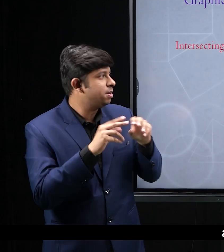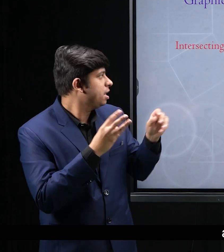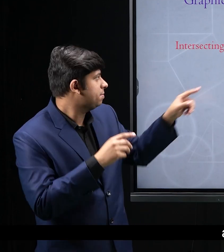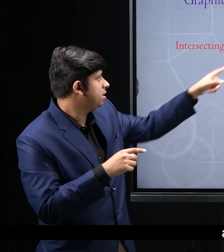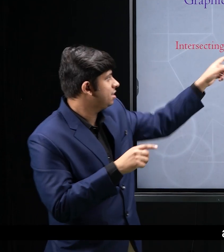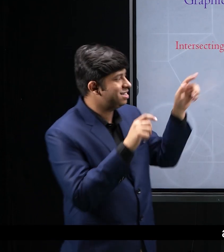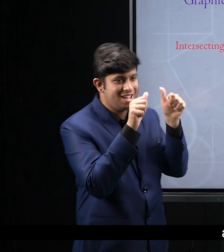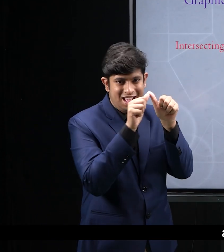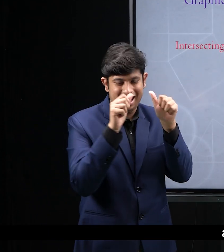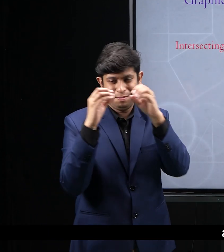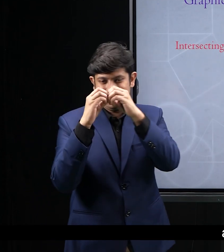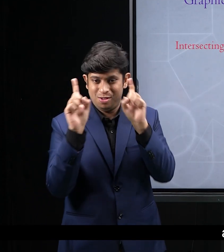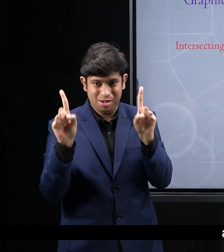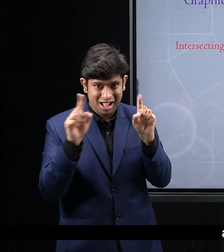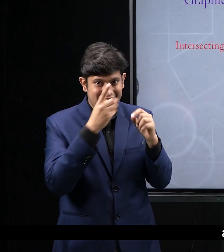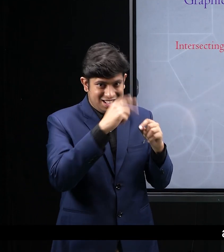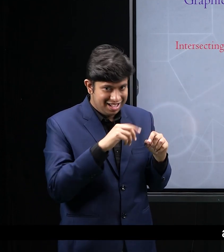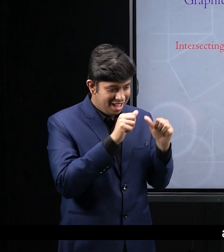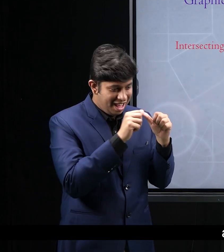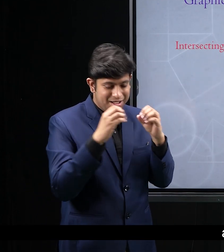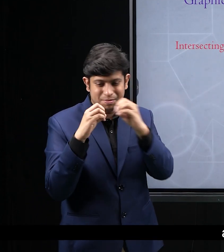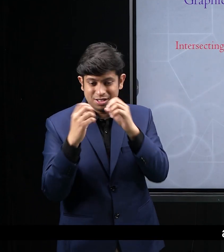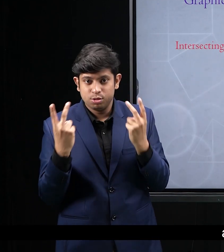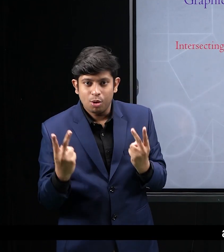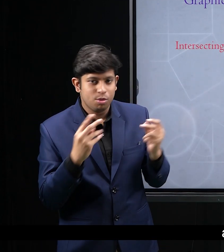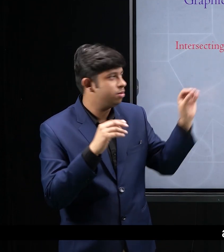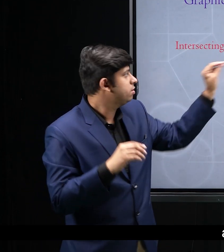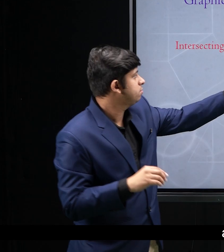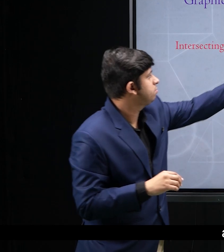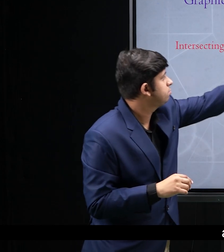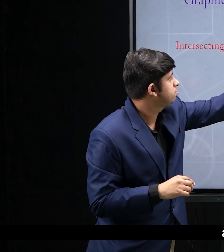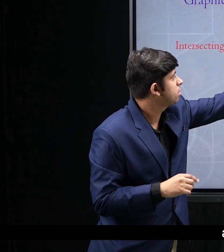A1 ಡಿವೈಡ್ ಬೈ A2, B1 ಡಿವೈಡ್ ಬೈ B2,